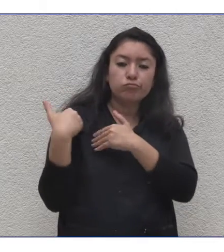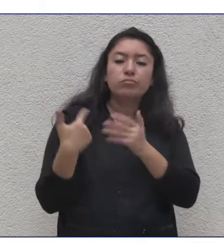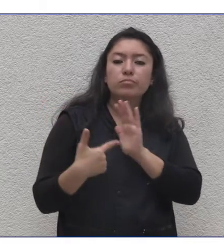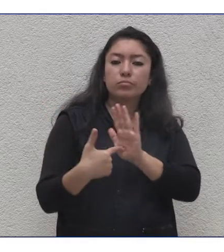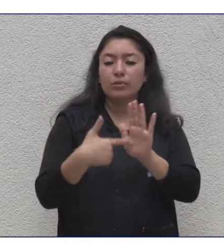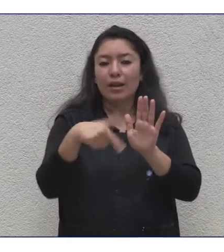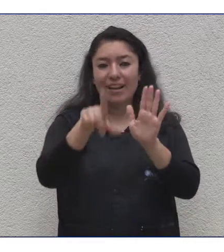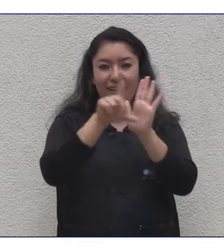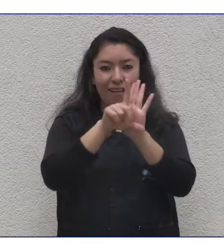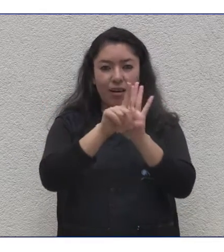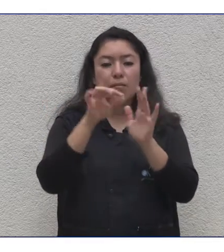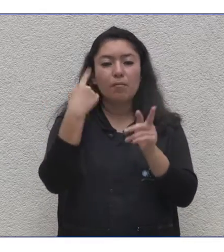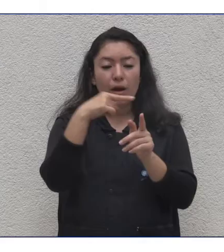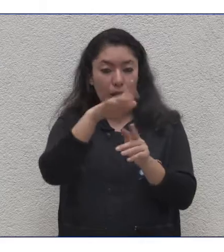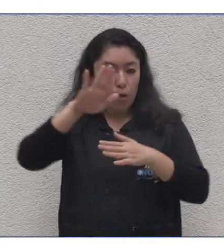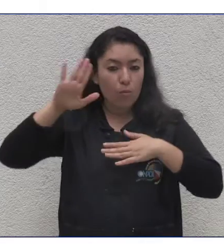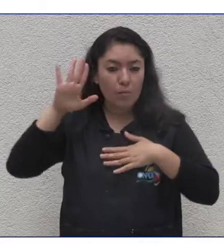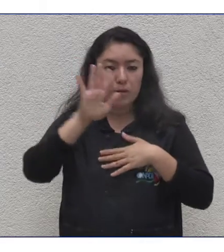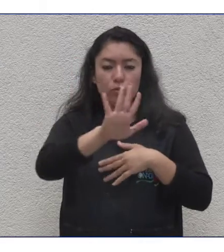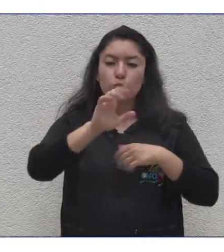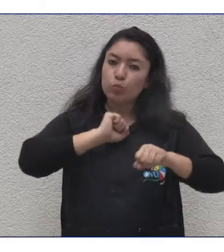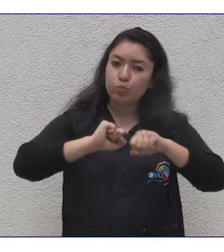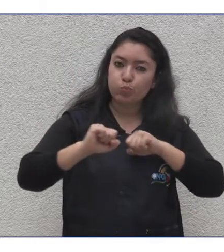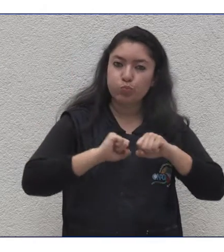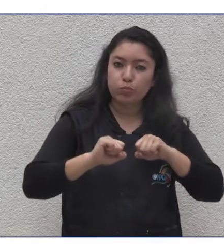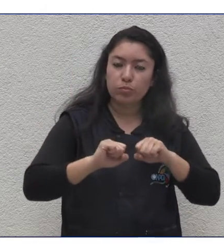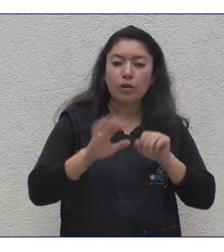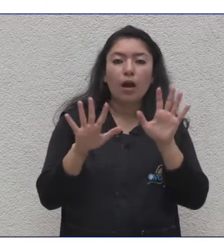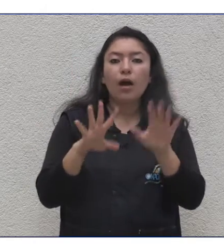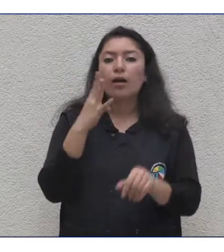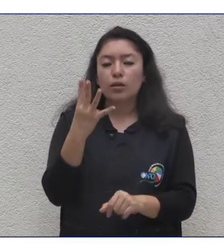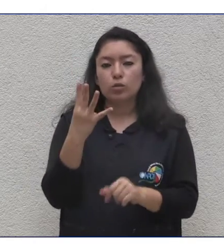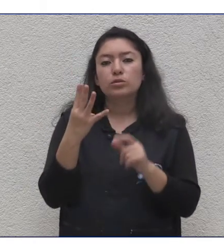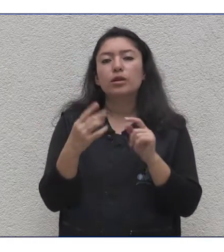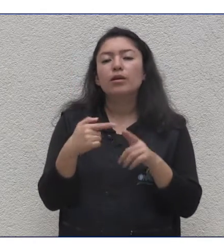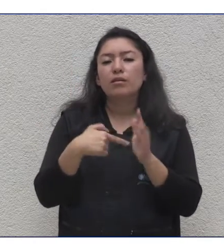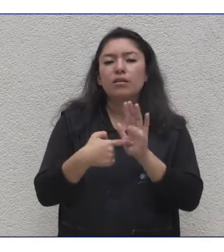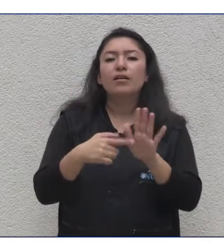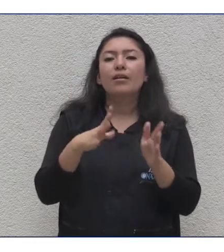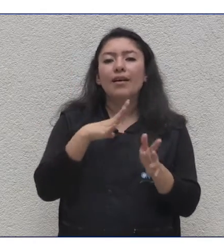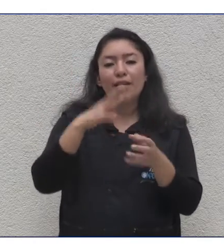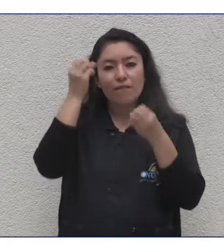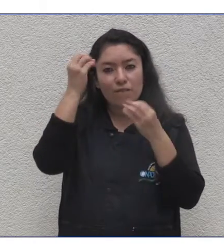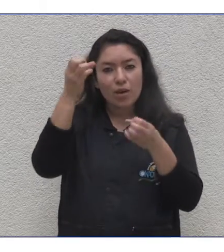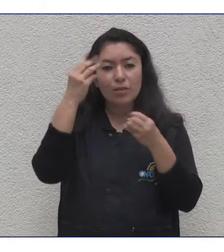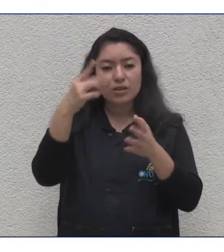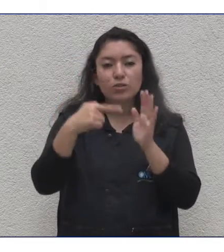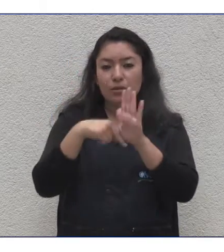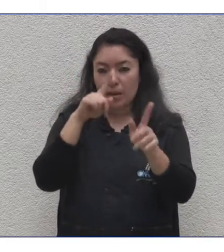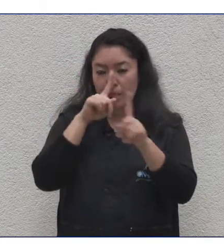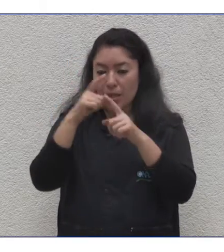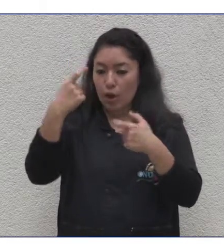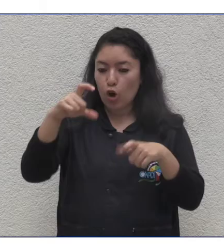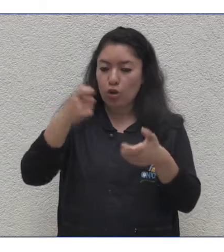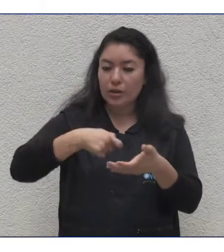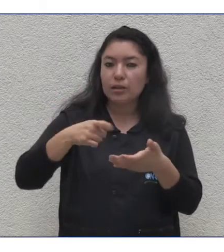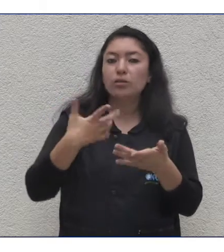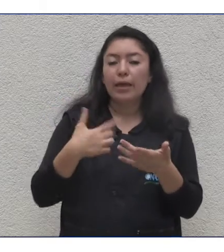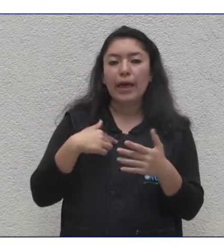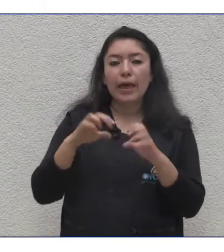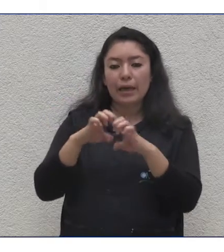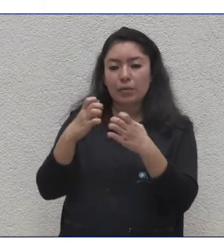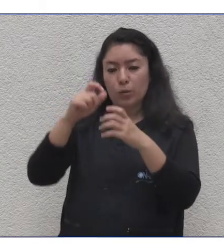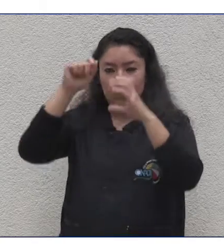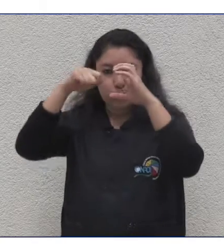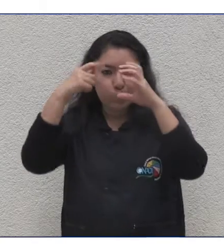por la presente ley para el cumplimiento de sus atribuciones. 14. Información sobre los contratos de mantenimiento de